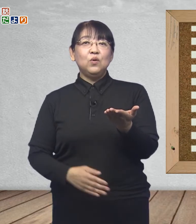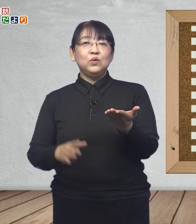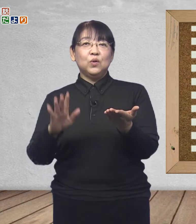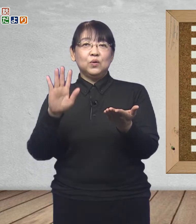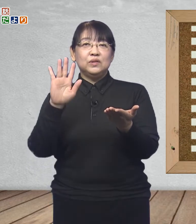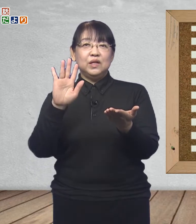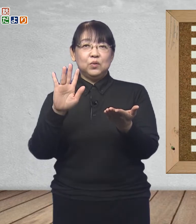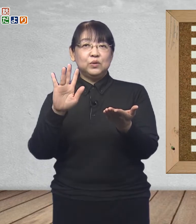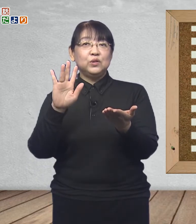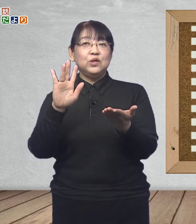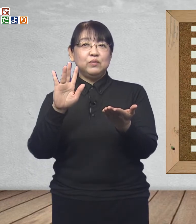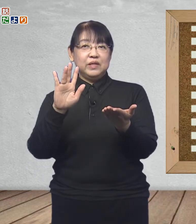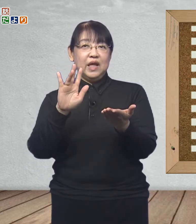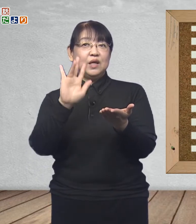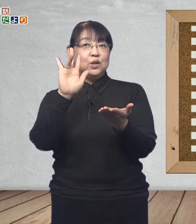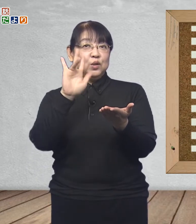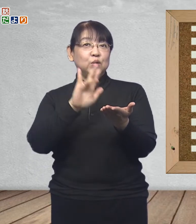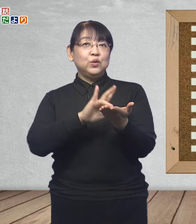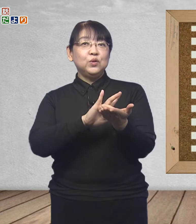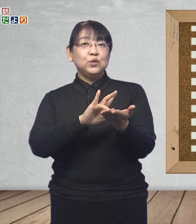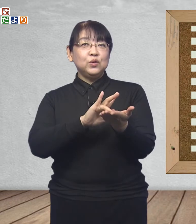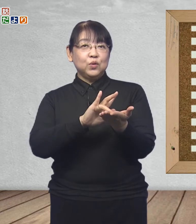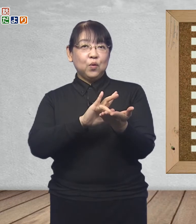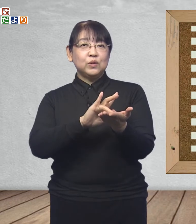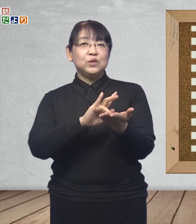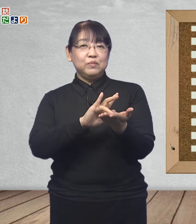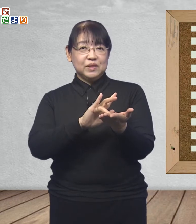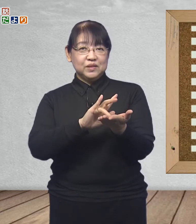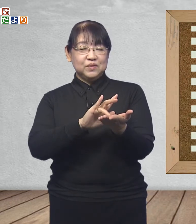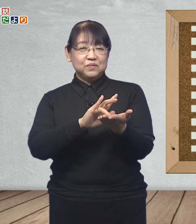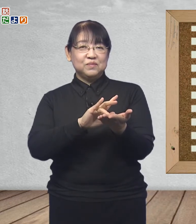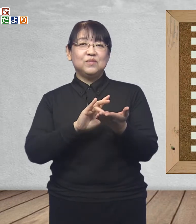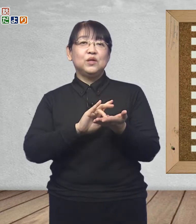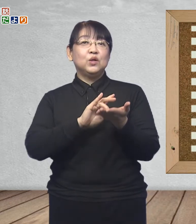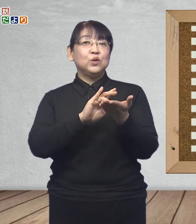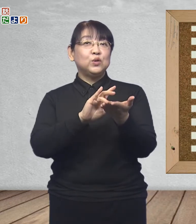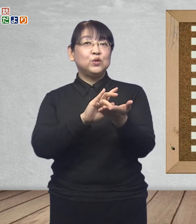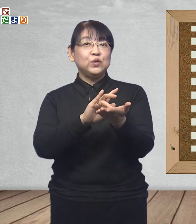の手の薬指でくるくるとこすります。薬、